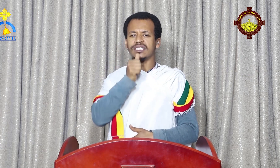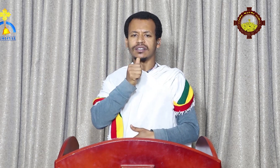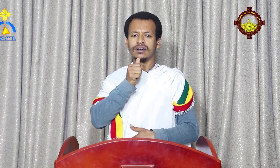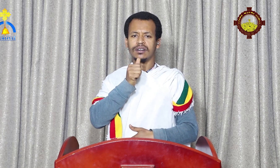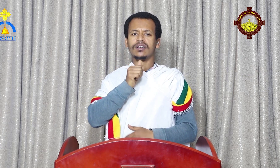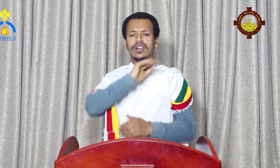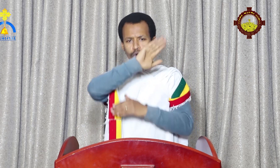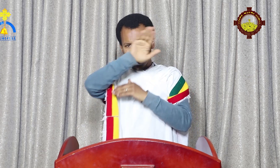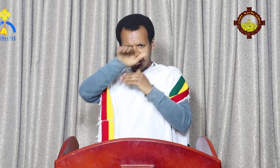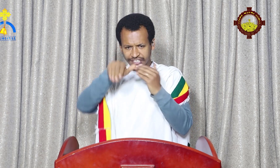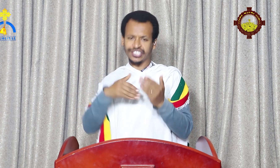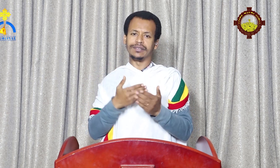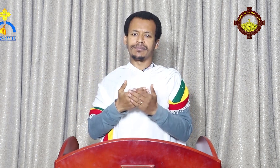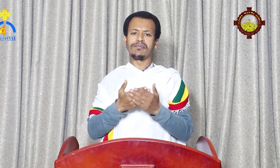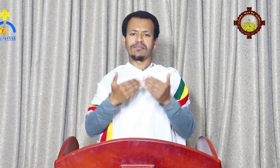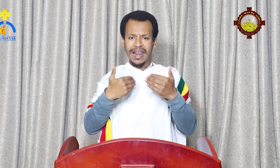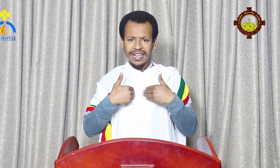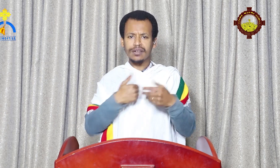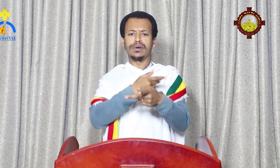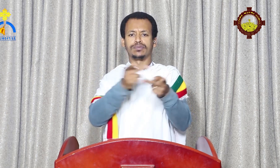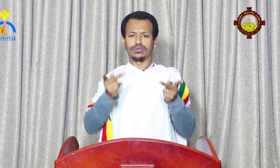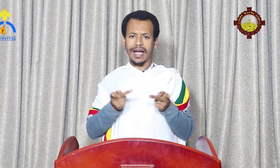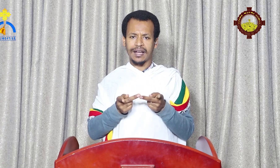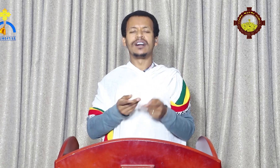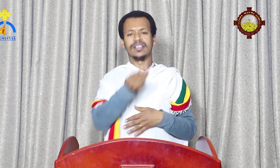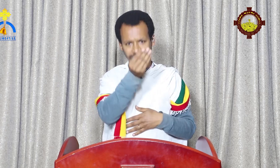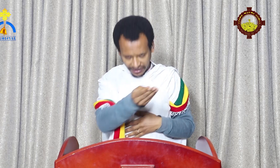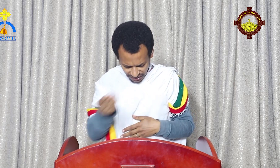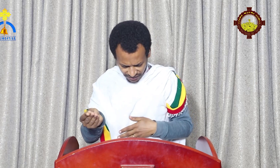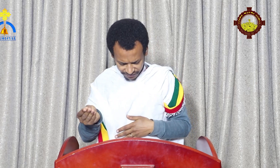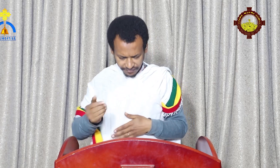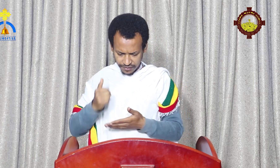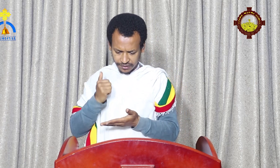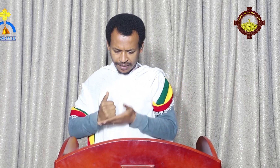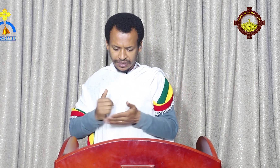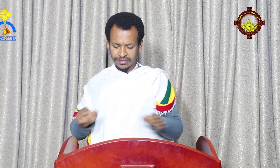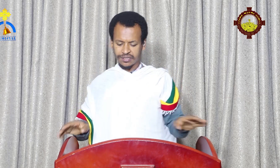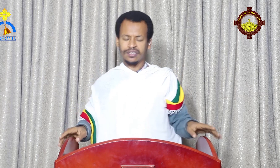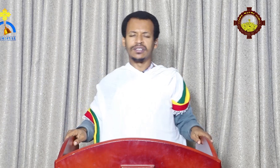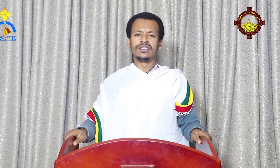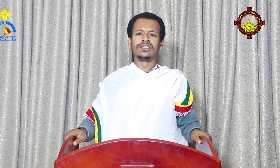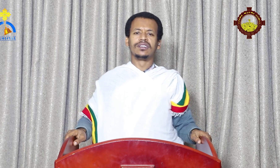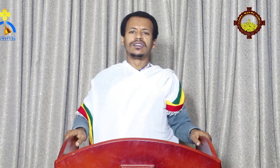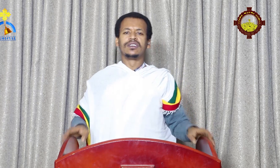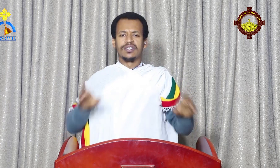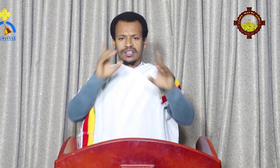ምስር ለሁላችንም ባለንበት ቦታ ያድለን። አሜን።